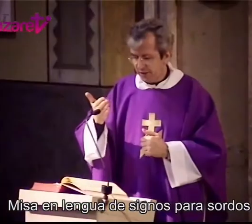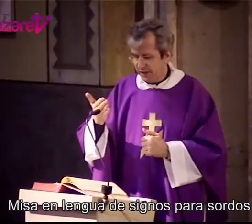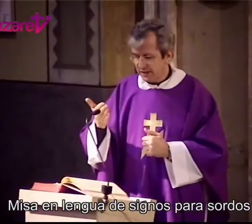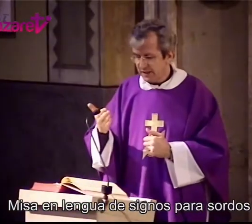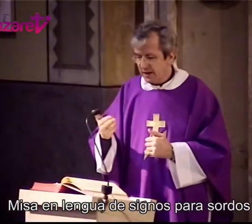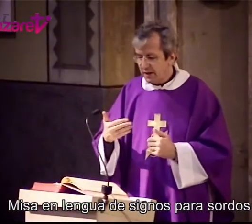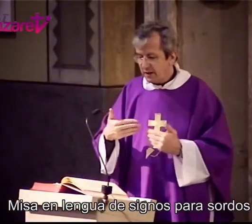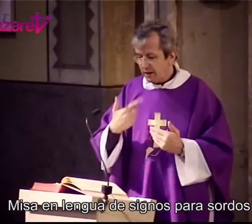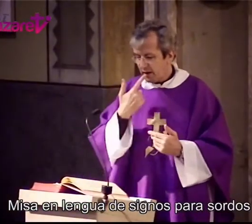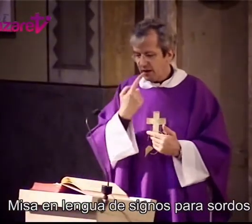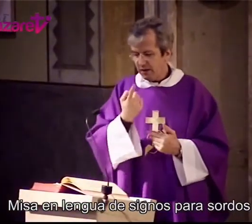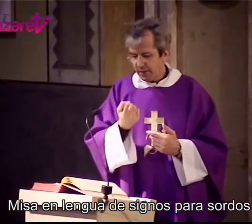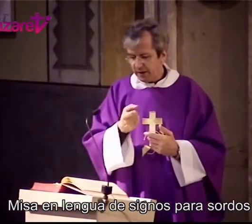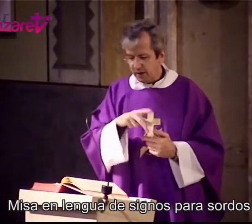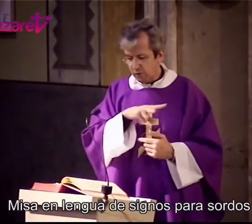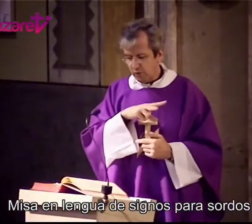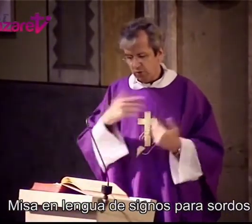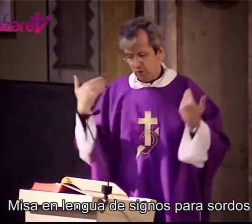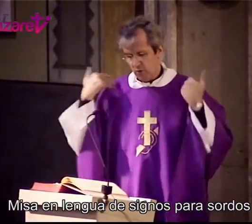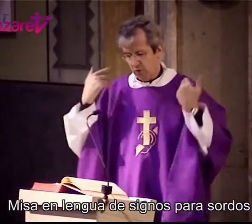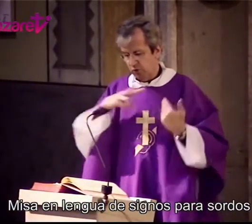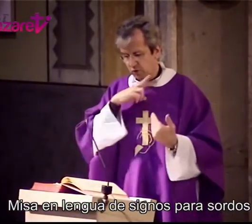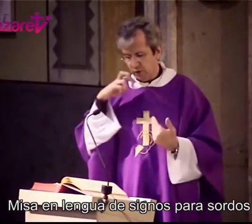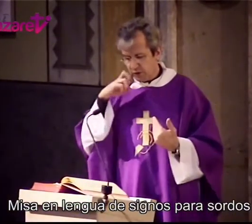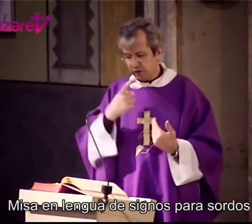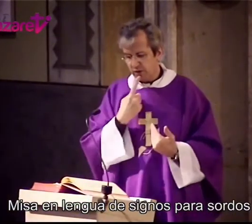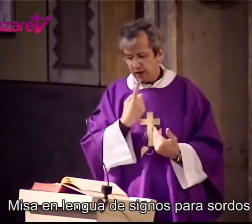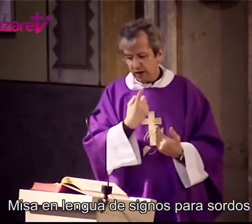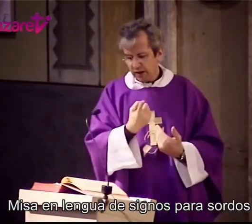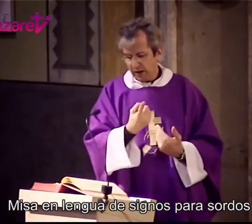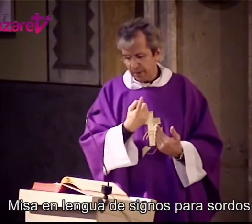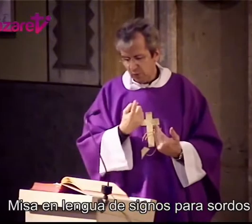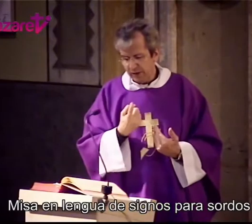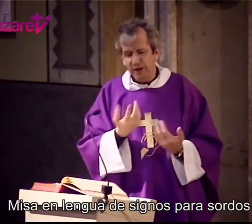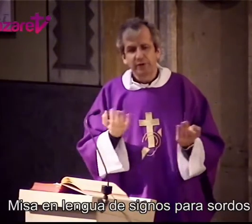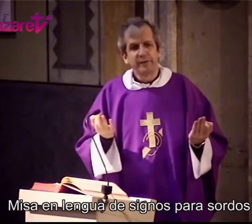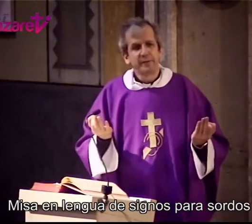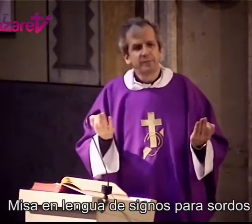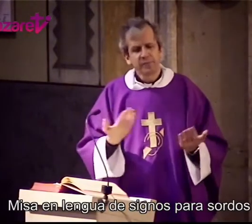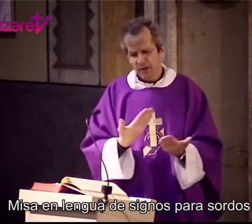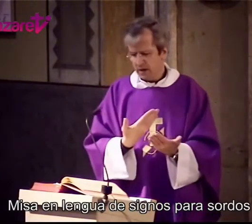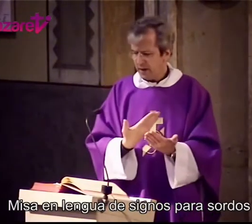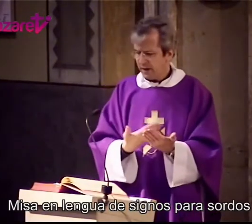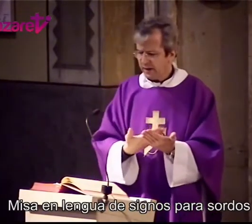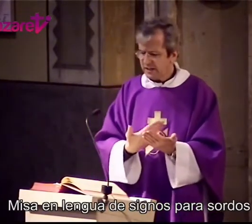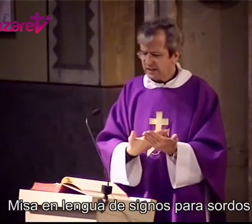Entonces intervinieron los judíos y le preguntaron: «¿Qué